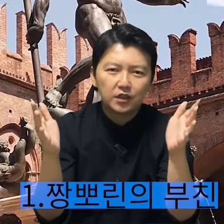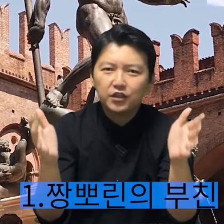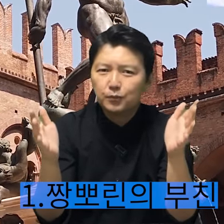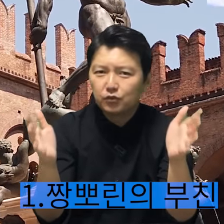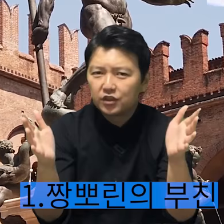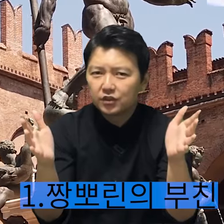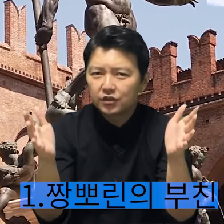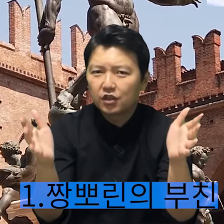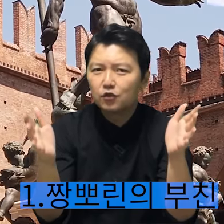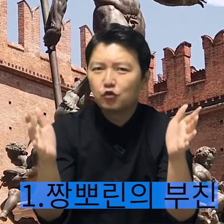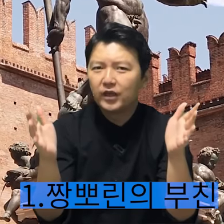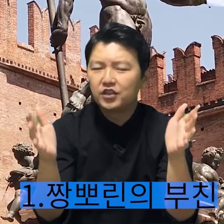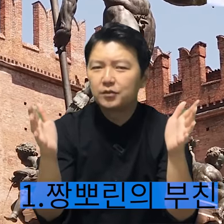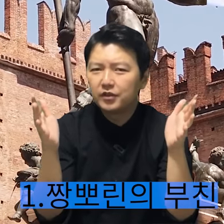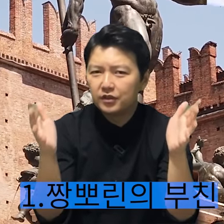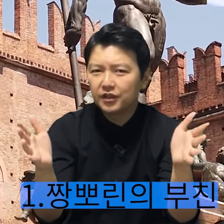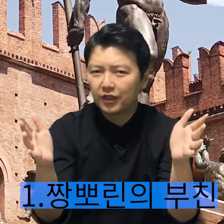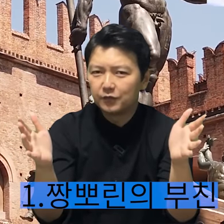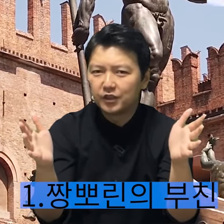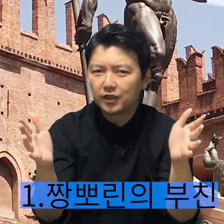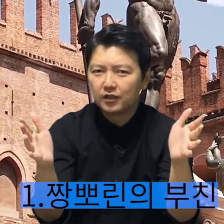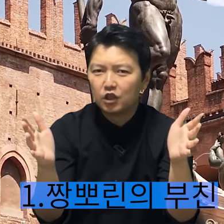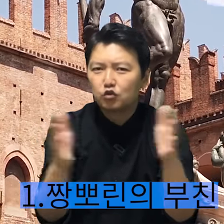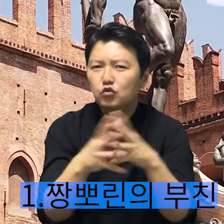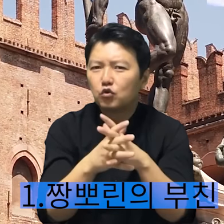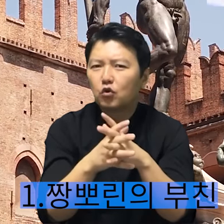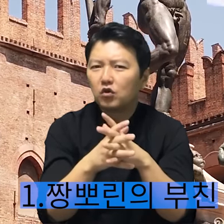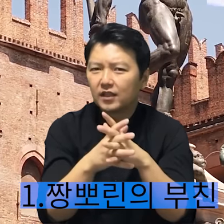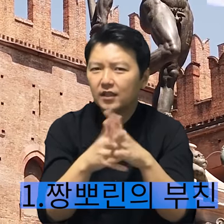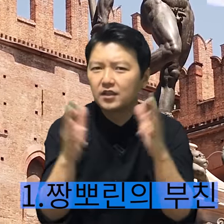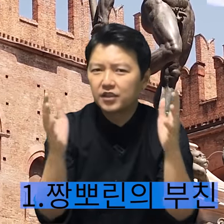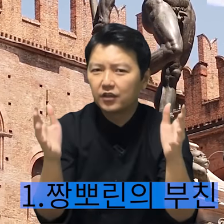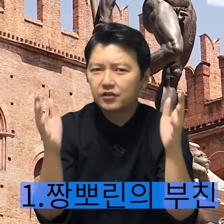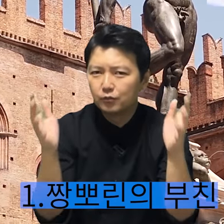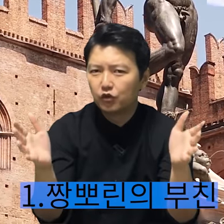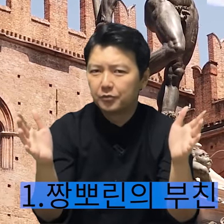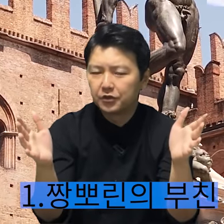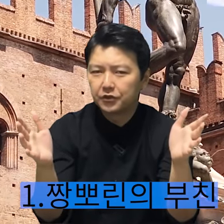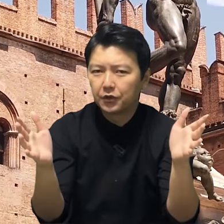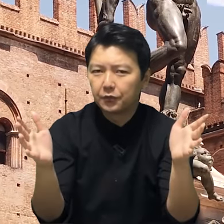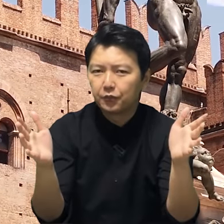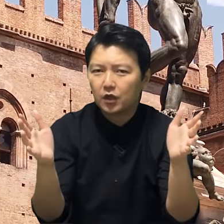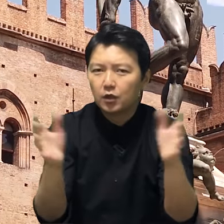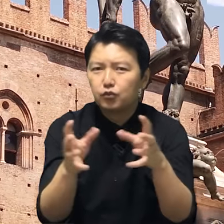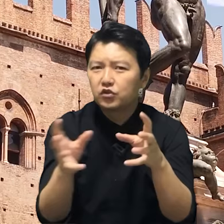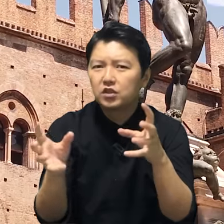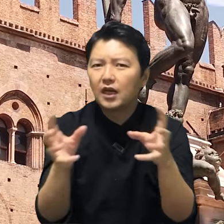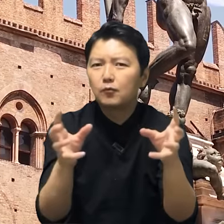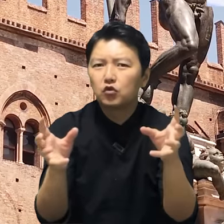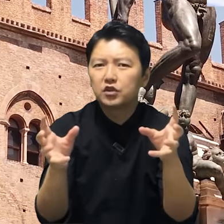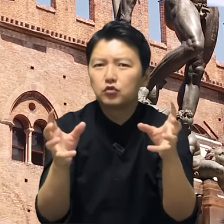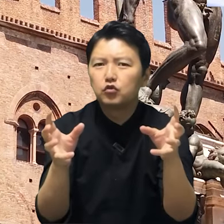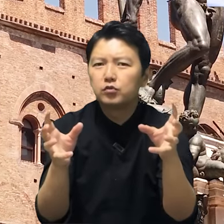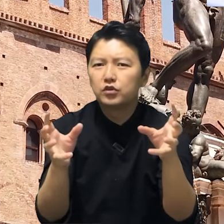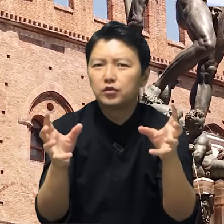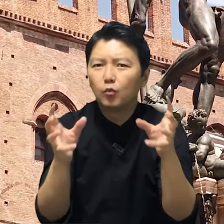그의 부친은 1921년생입니다. 중국 공산당이 생겼을 무렵이었죠. 부친과 모친 두 분은